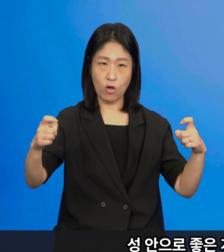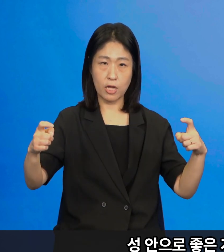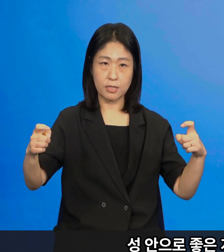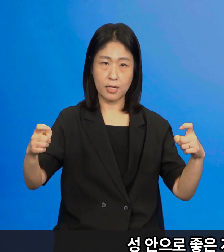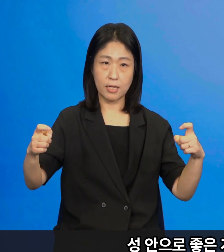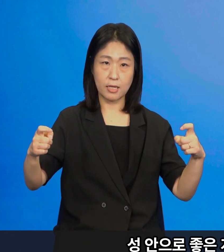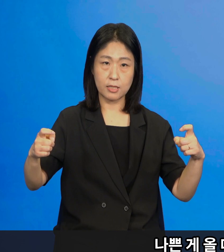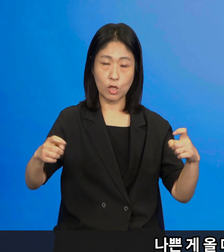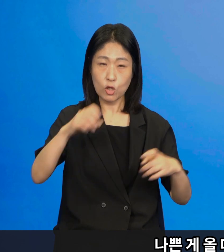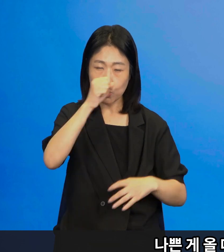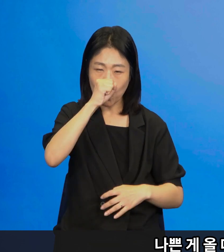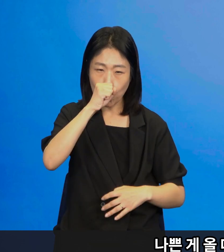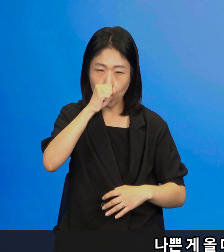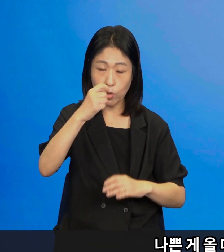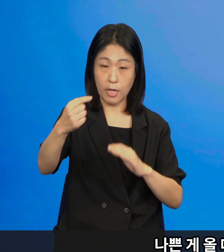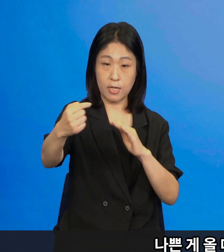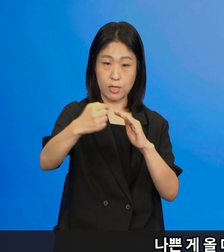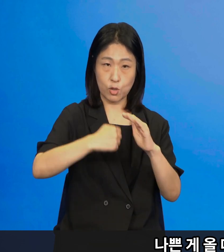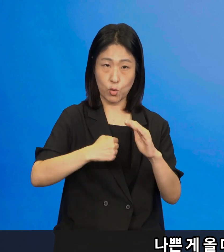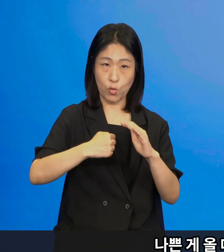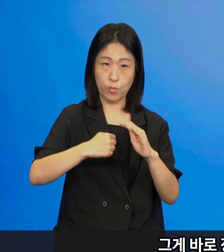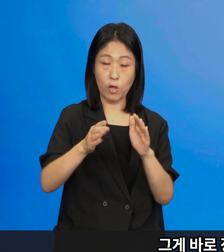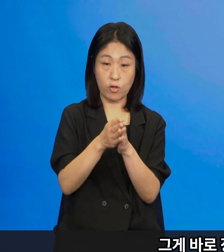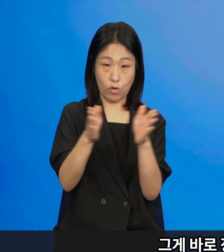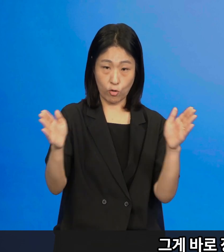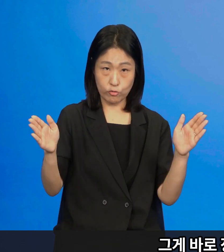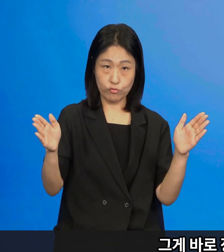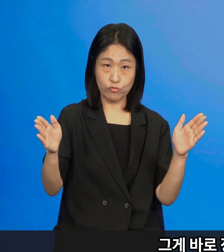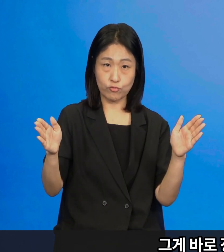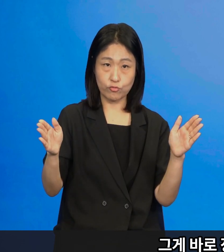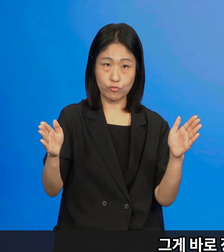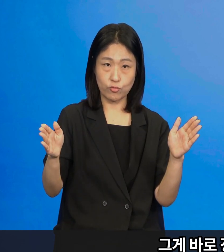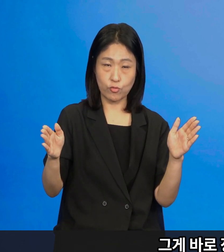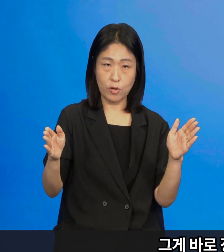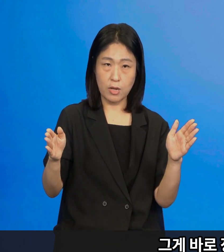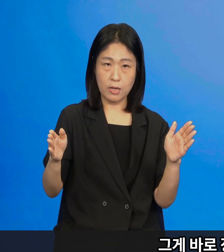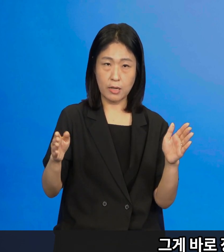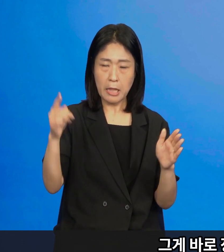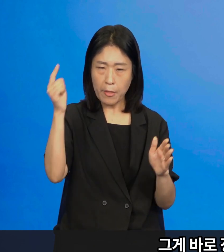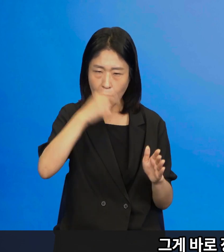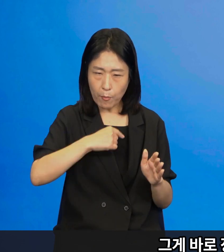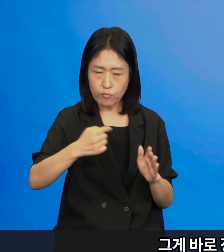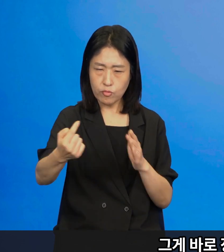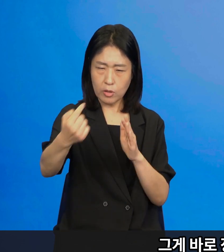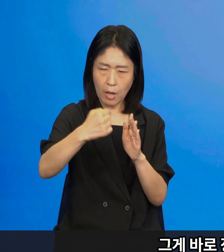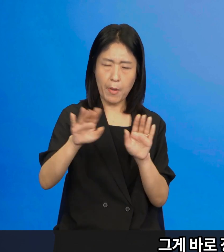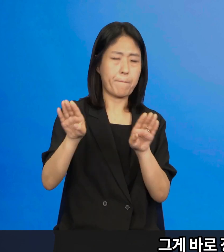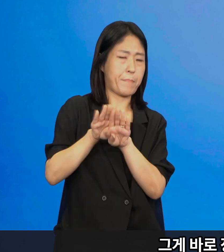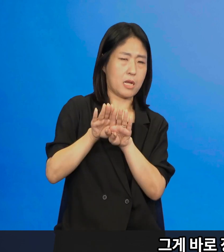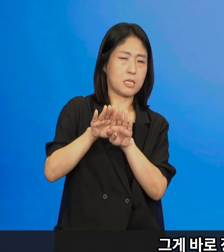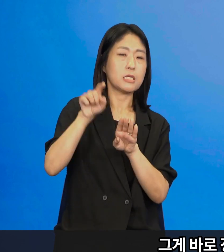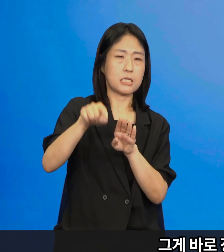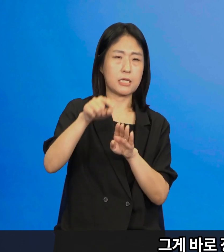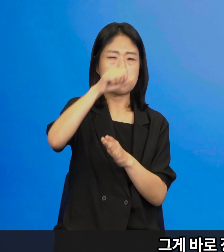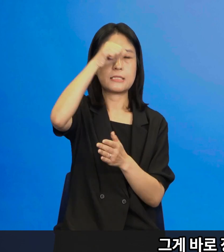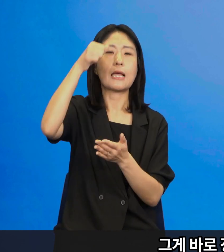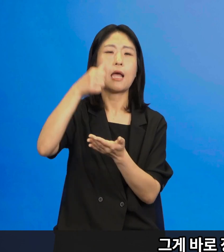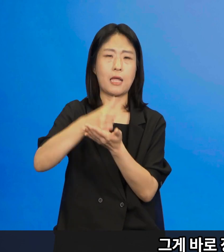들어오면 열어주고 나쁜 게 올 때는 막는 거예요. 그게 바로 엘더의 역할이에요. 장로의 역할이에요.